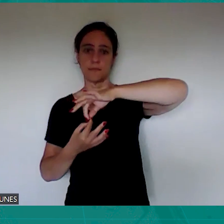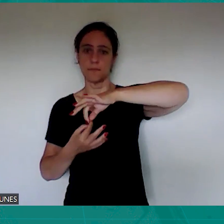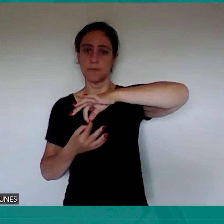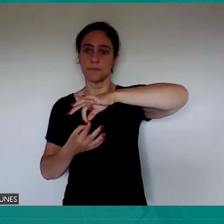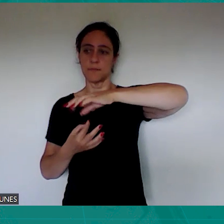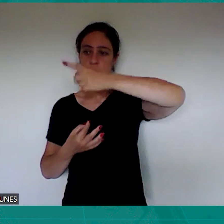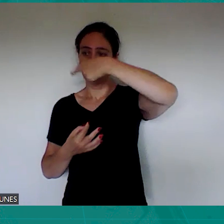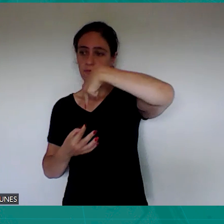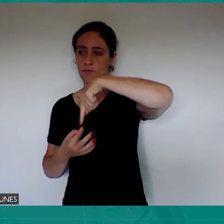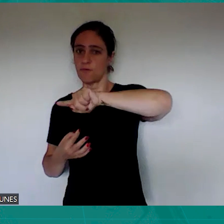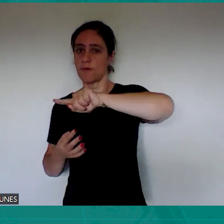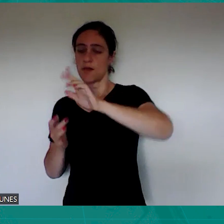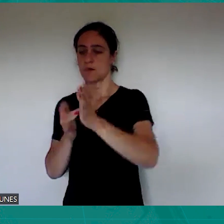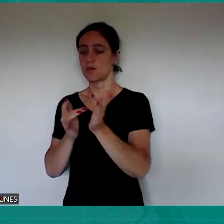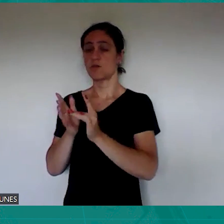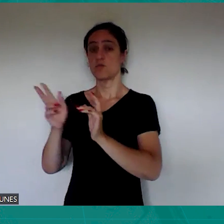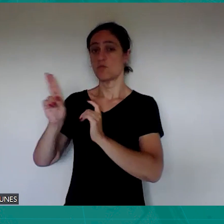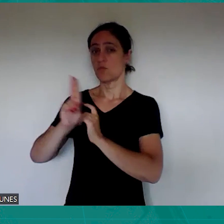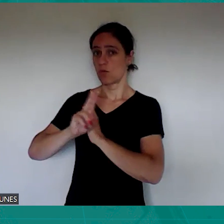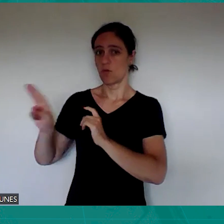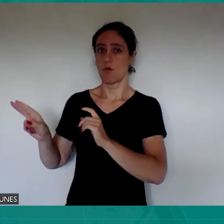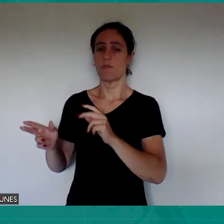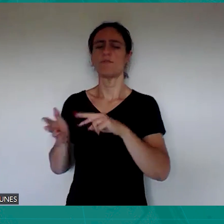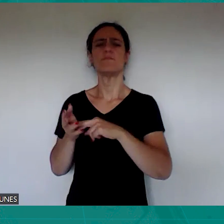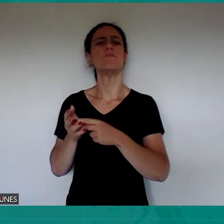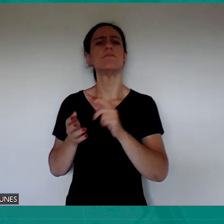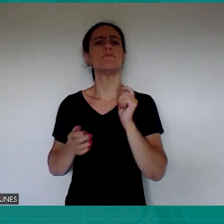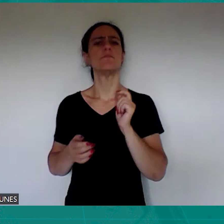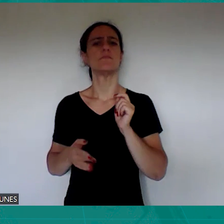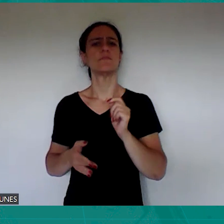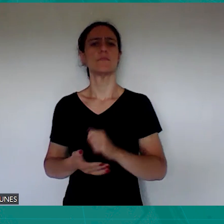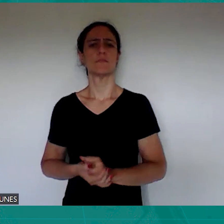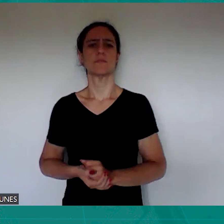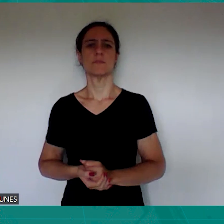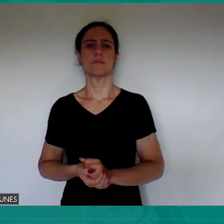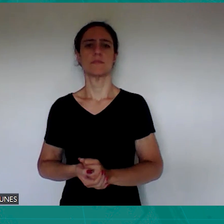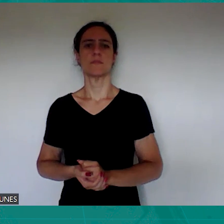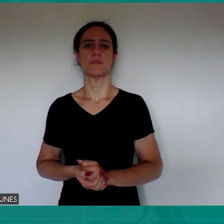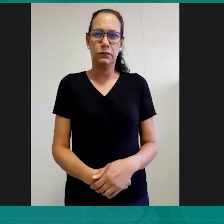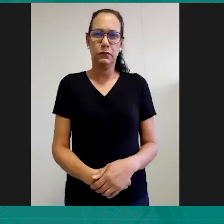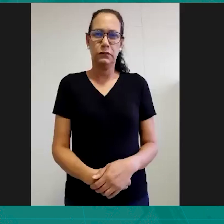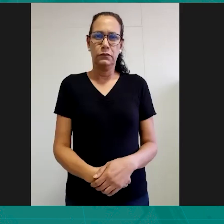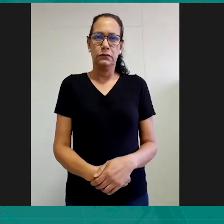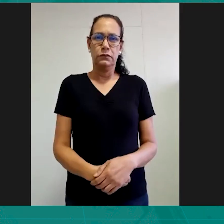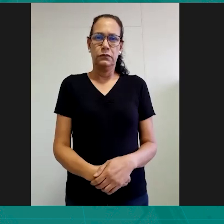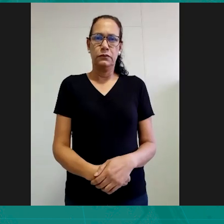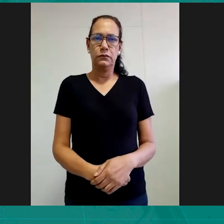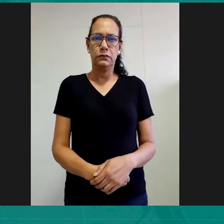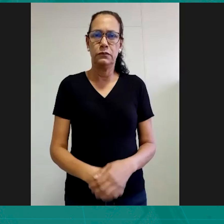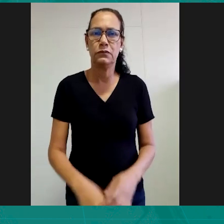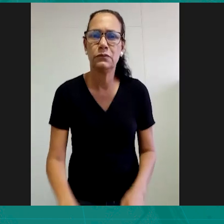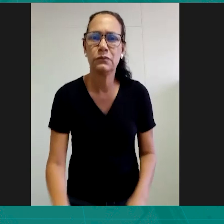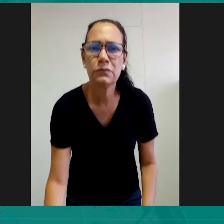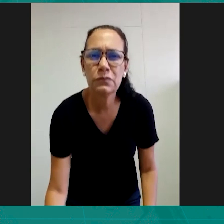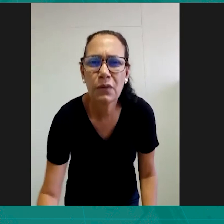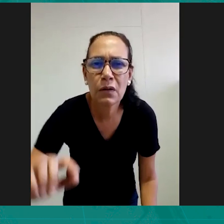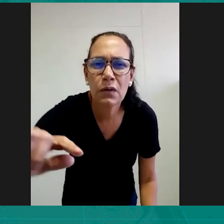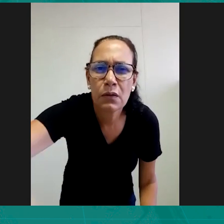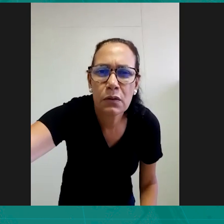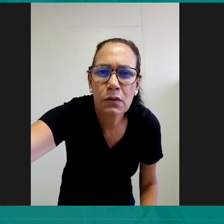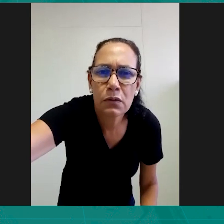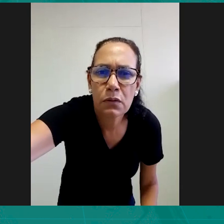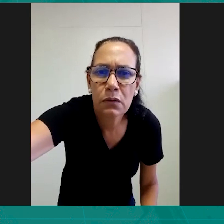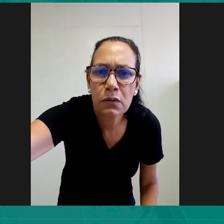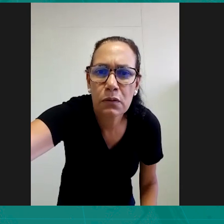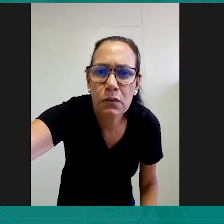Filho. Então, o que também quer dizer isso? Quer dizer que o Espírito Santo e o Filho são um. Por isso, irmãos, quem está em